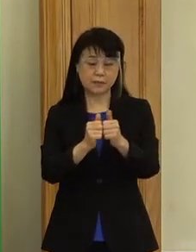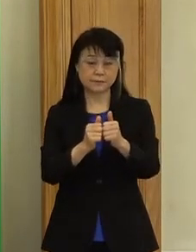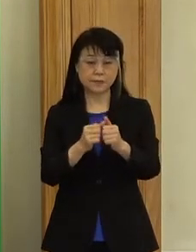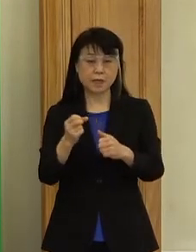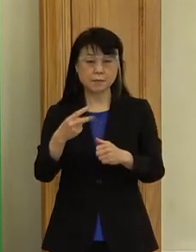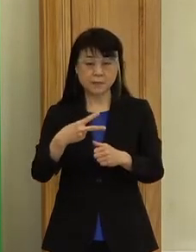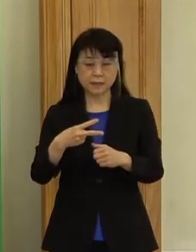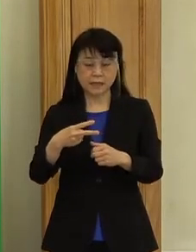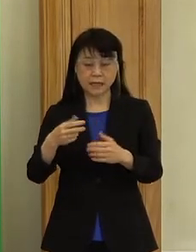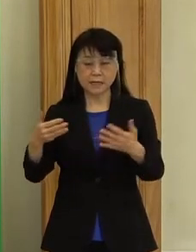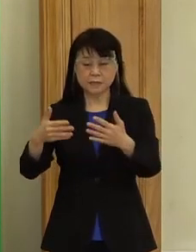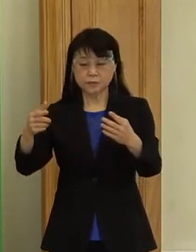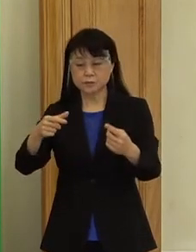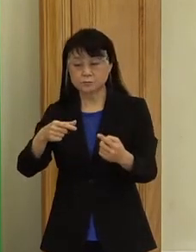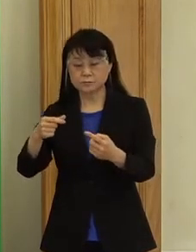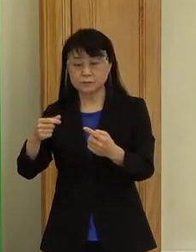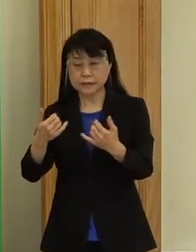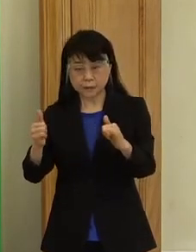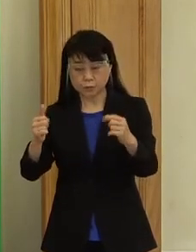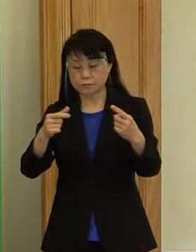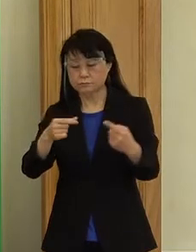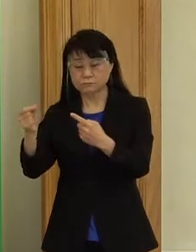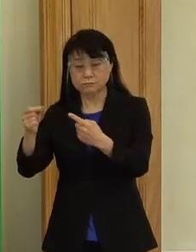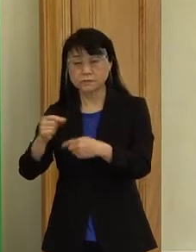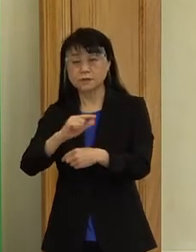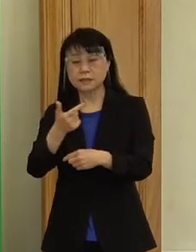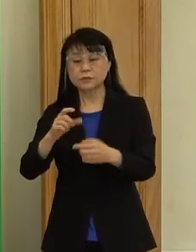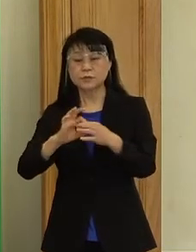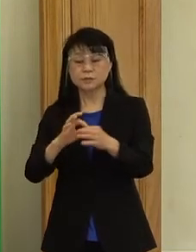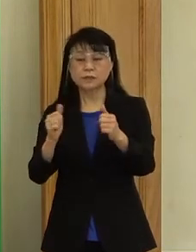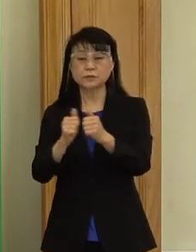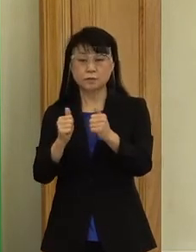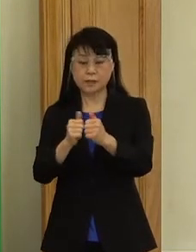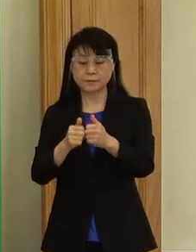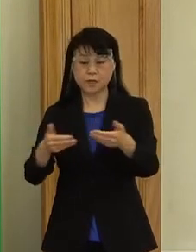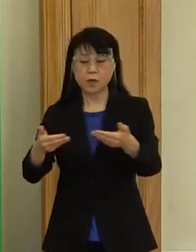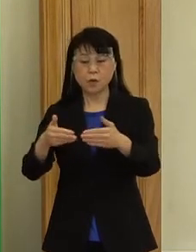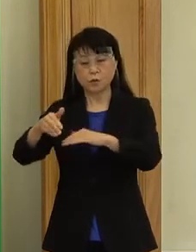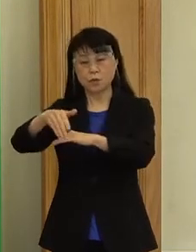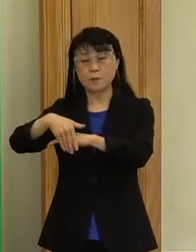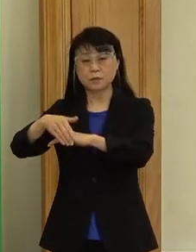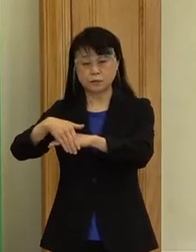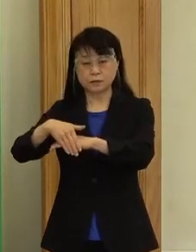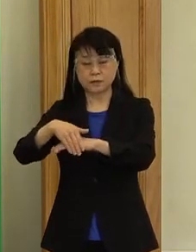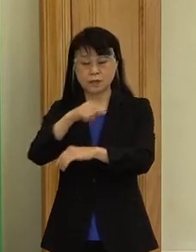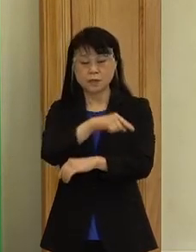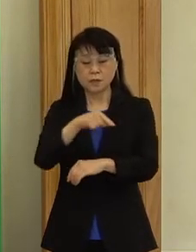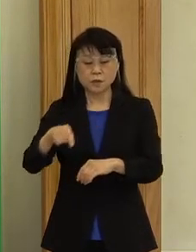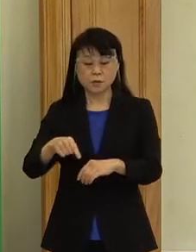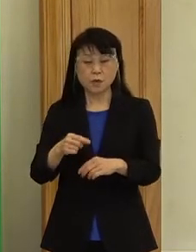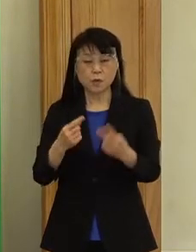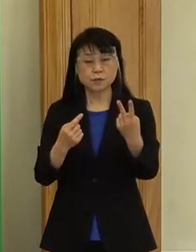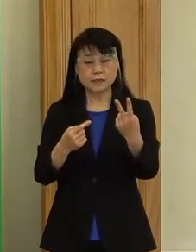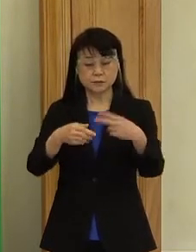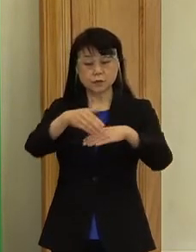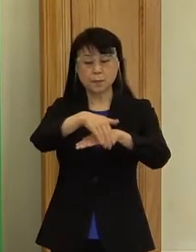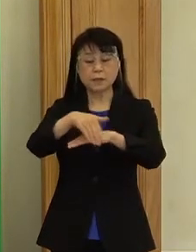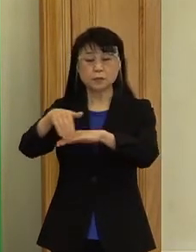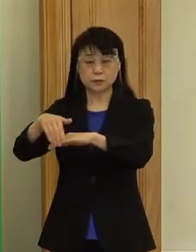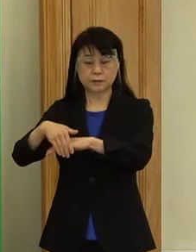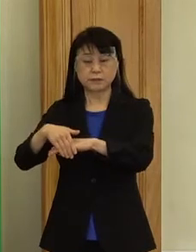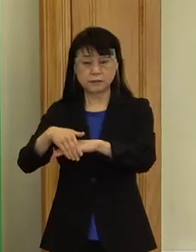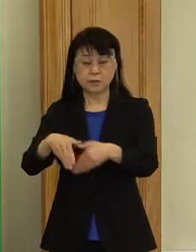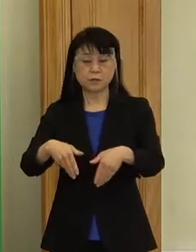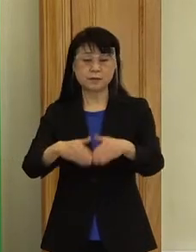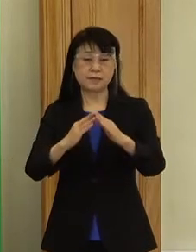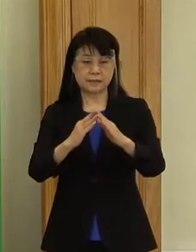と思いますので、労働相談の窓口、この金融相談窓口と労働相談窓口2つの相談窓